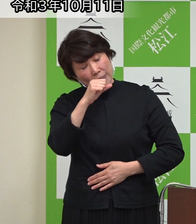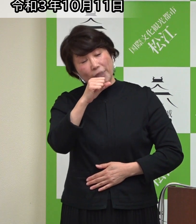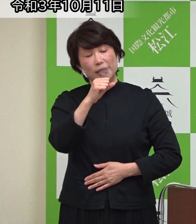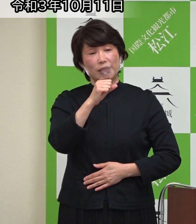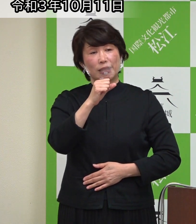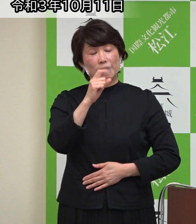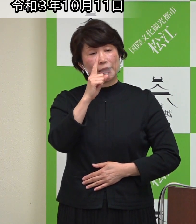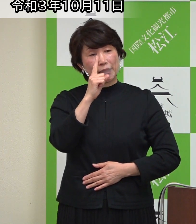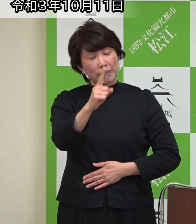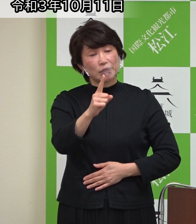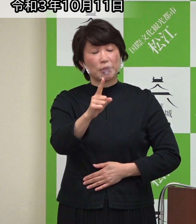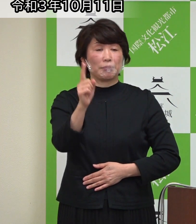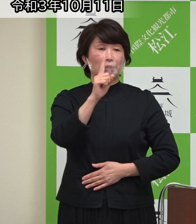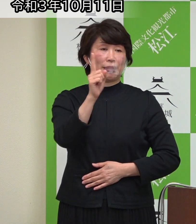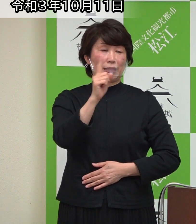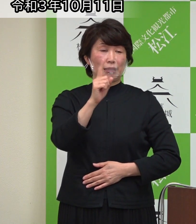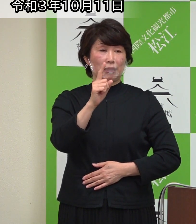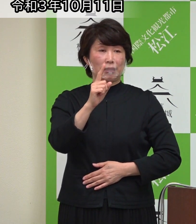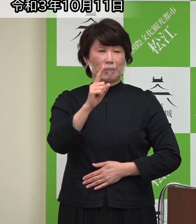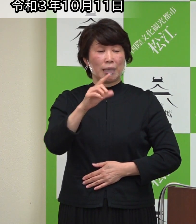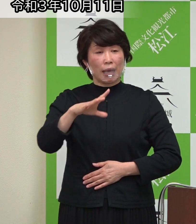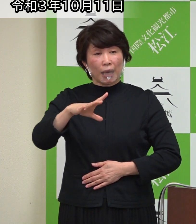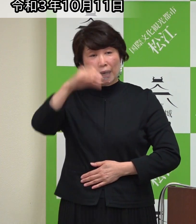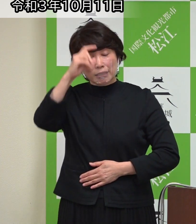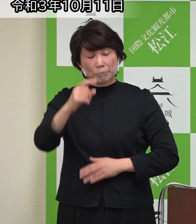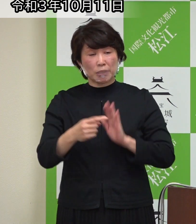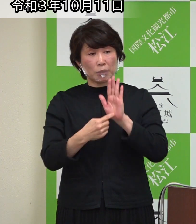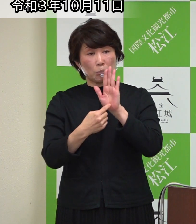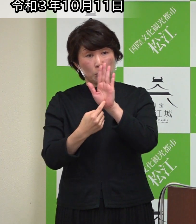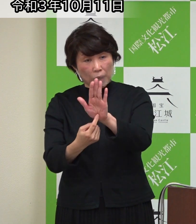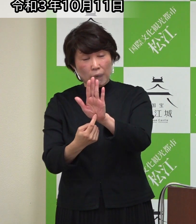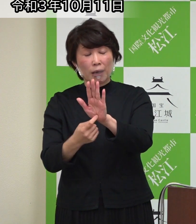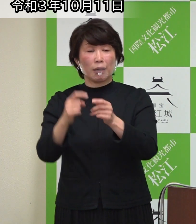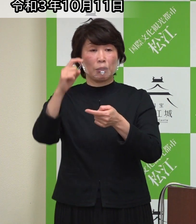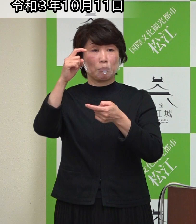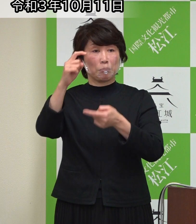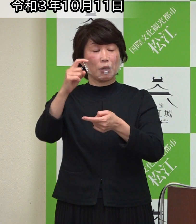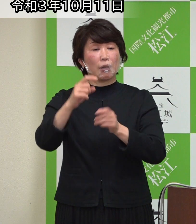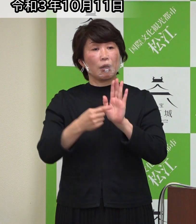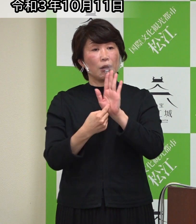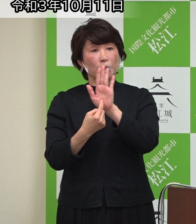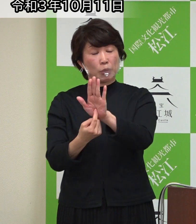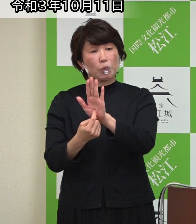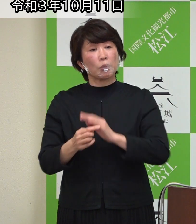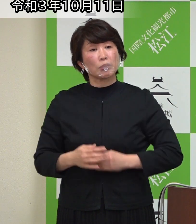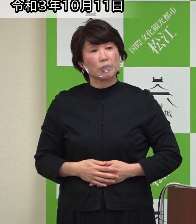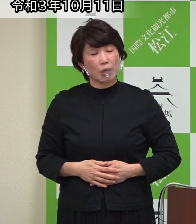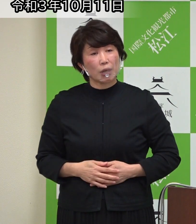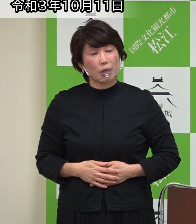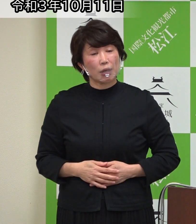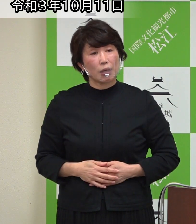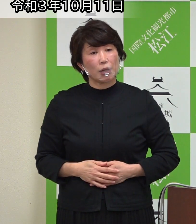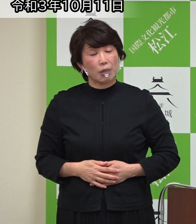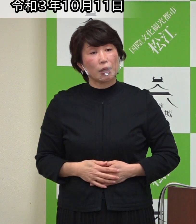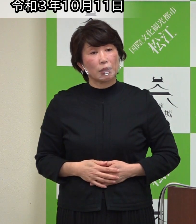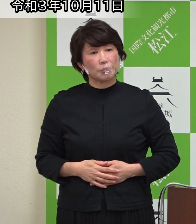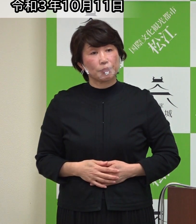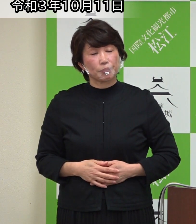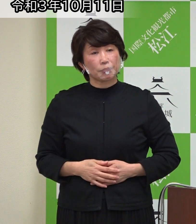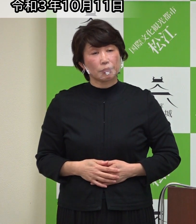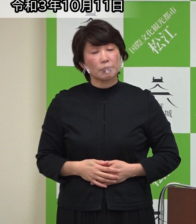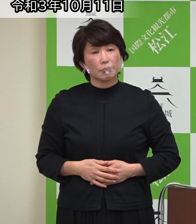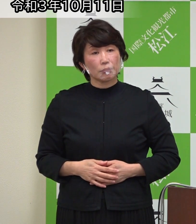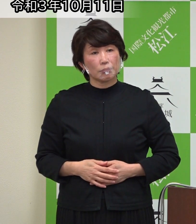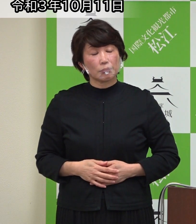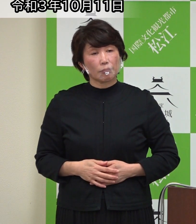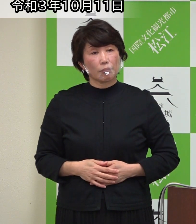実は初公開だとか、行政の政策に関したら自治体初とか